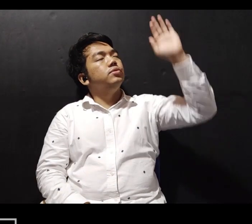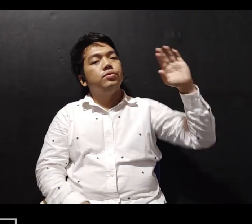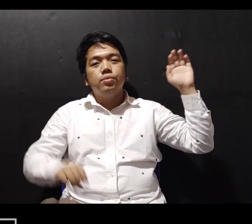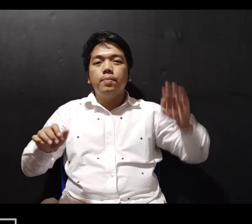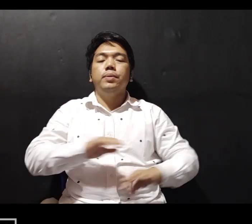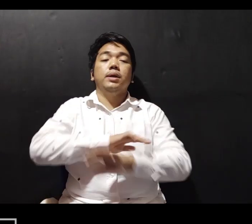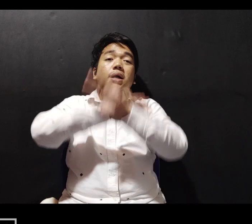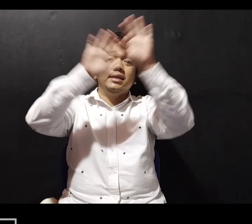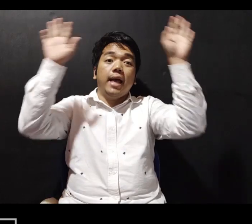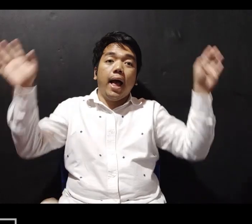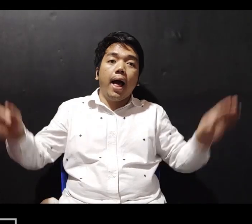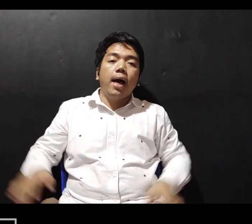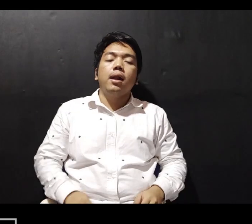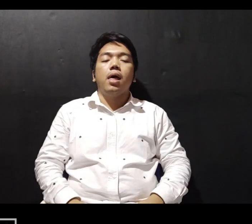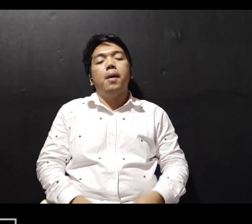anugerah-Mu